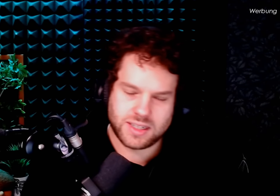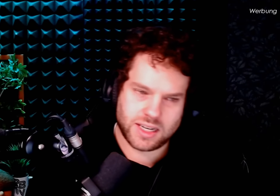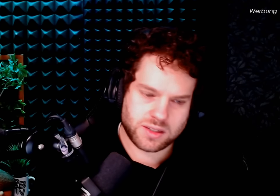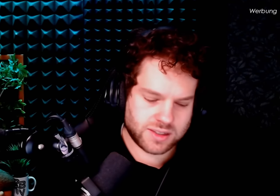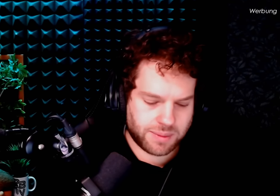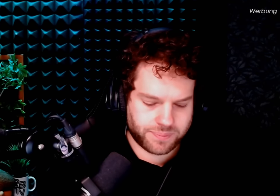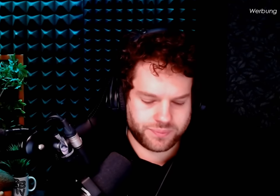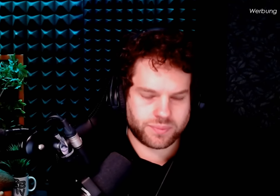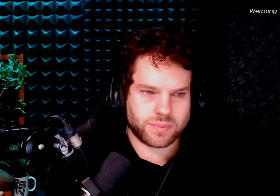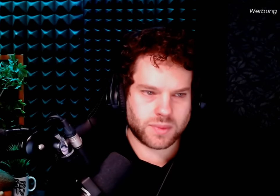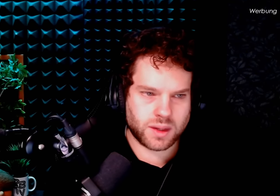zusammen.